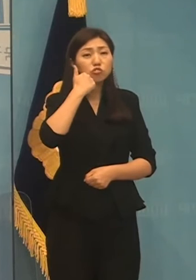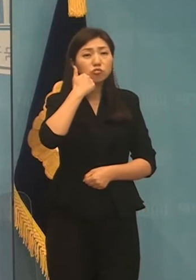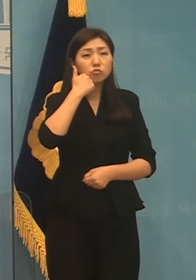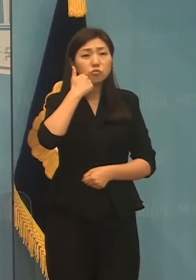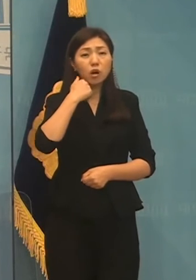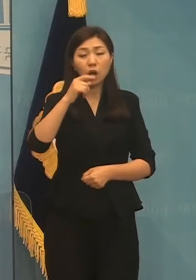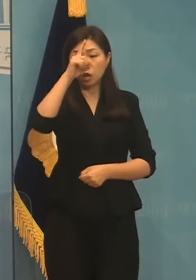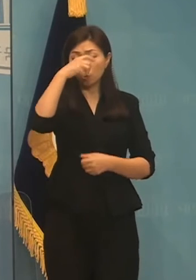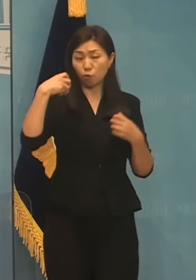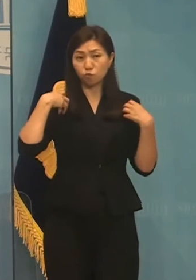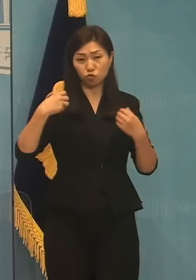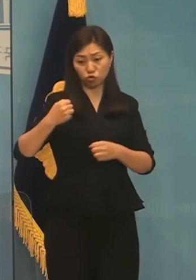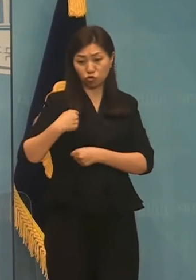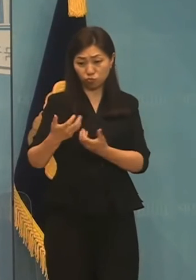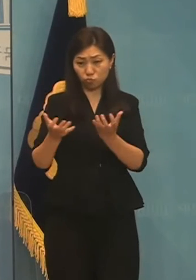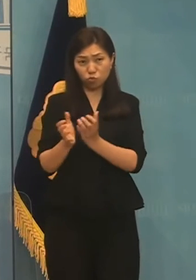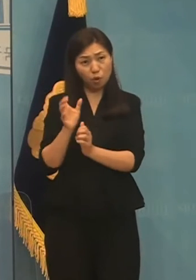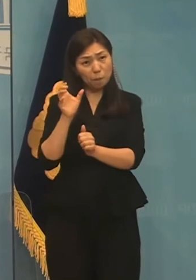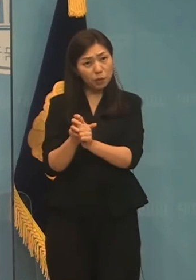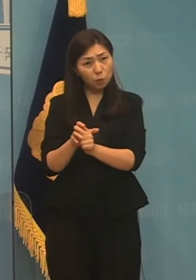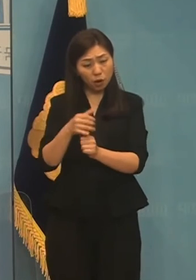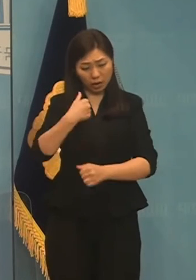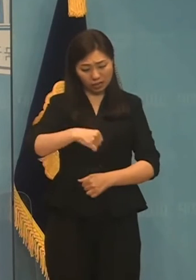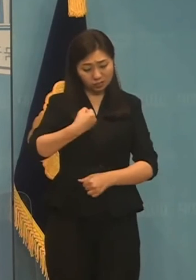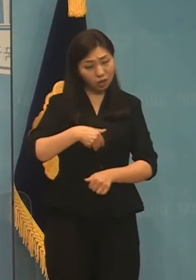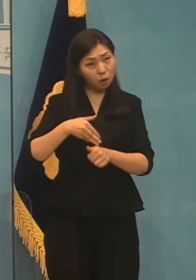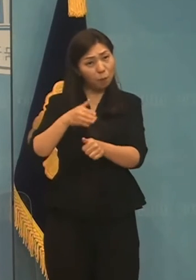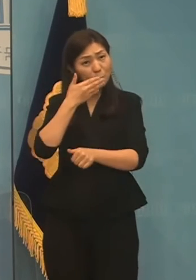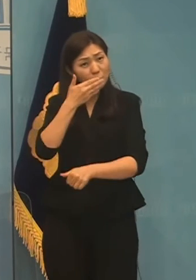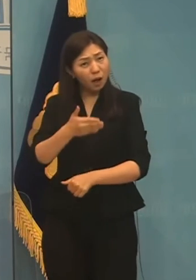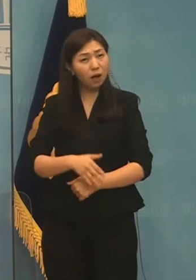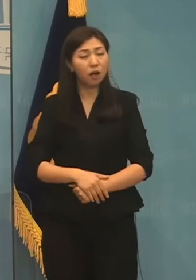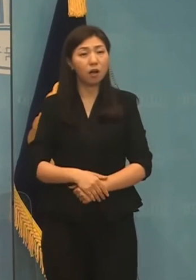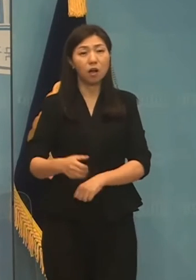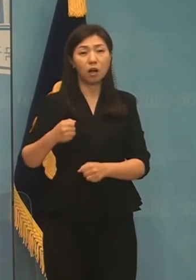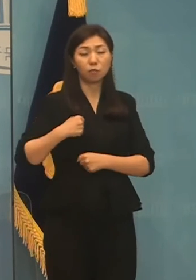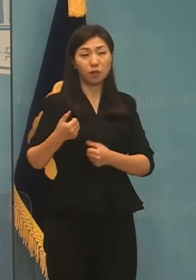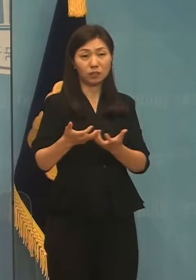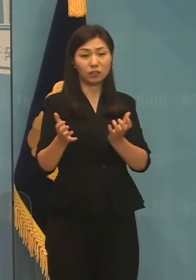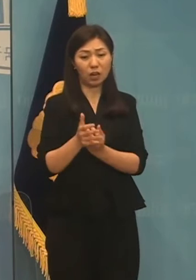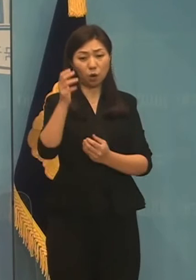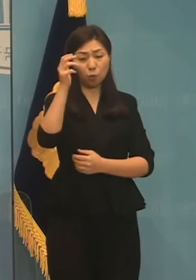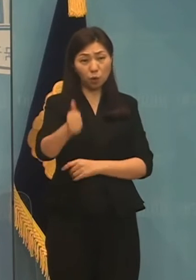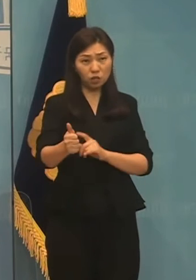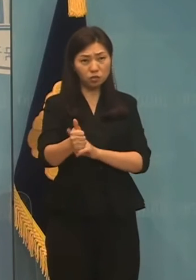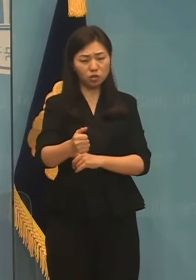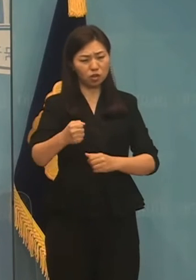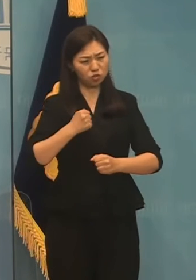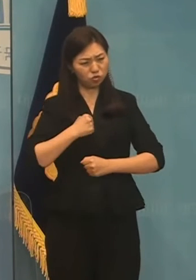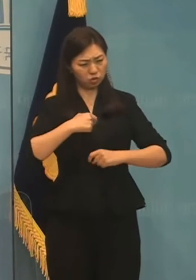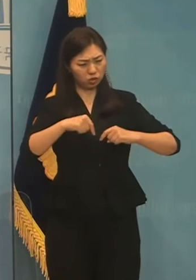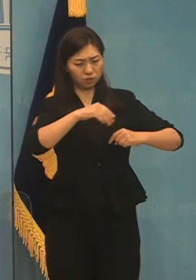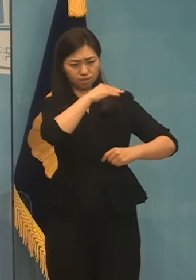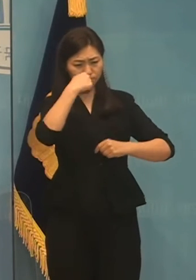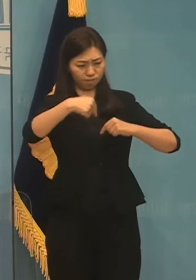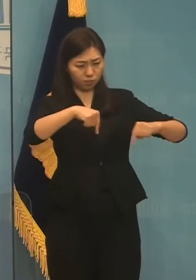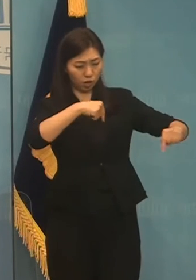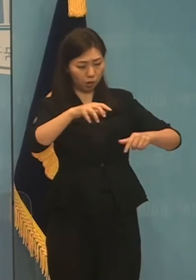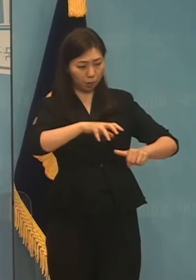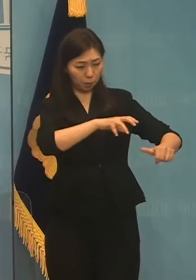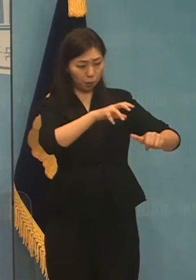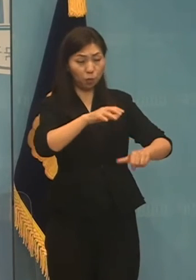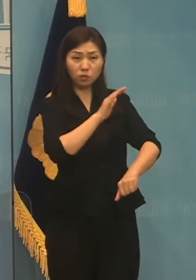보낼 수 있겠습니까 국방부 장관은 도대체 푼을 제재로 취하고 통제하고